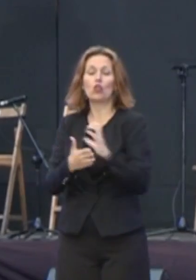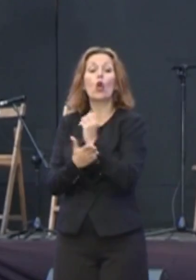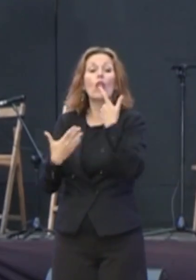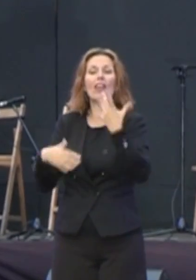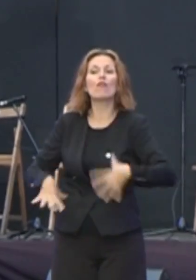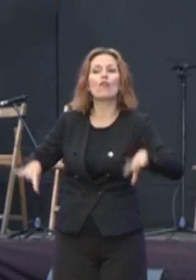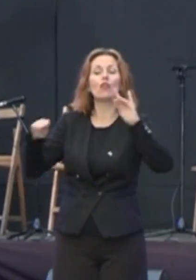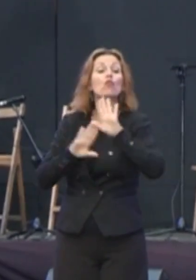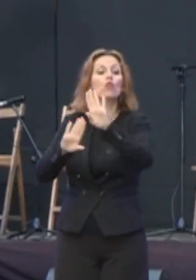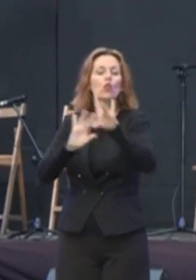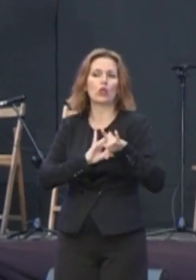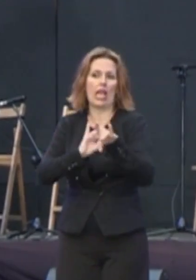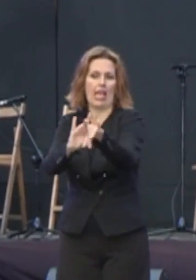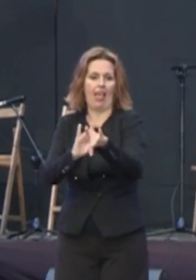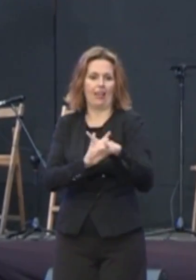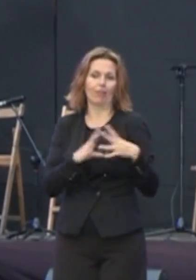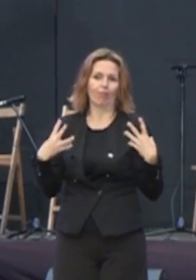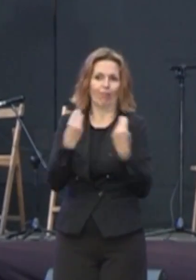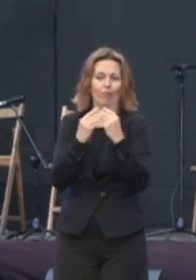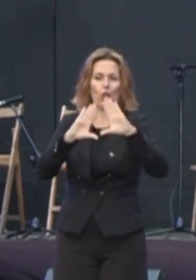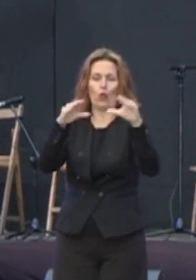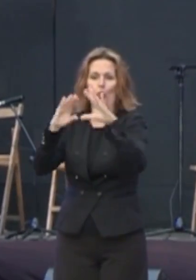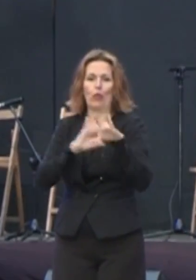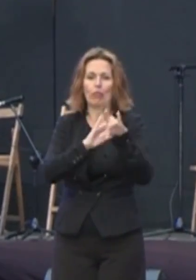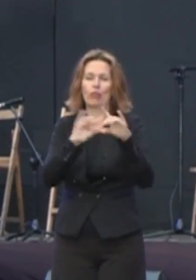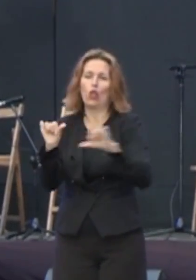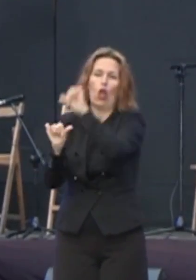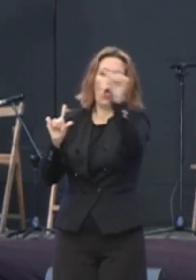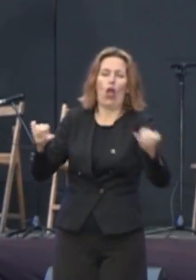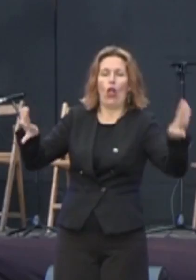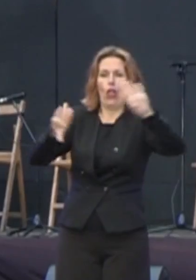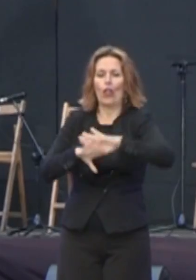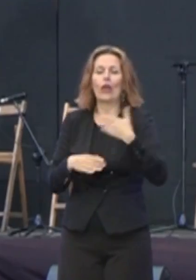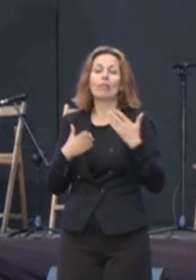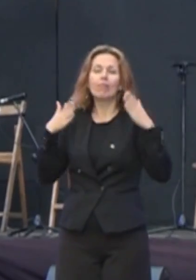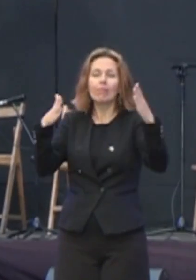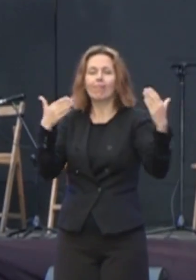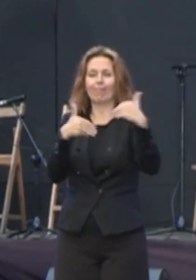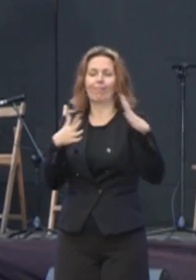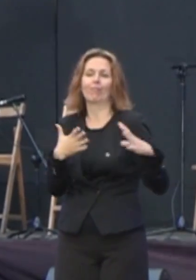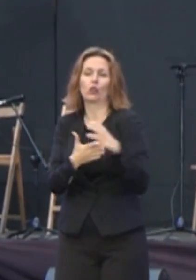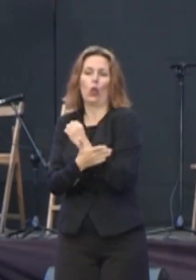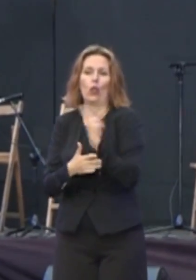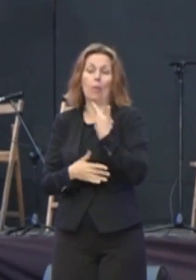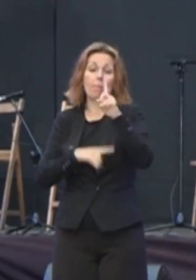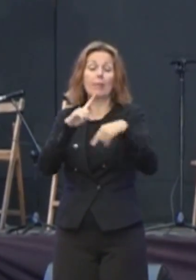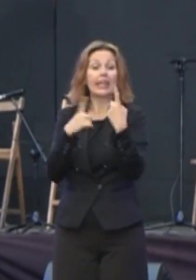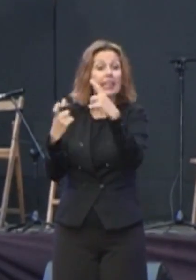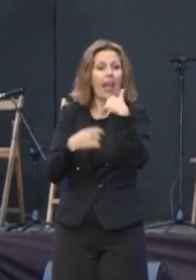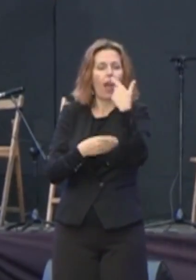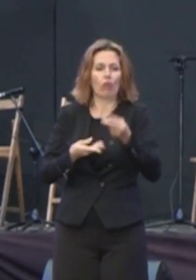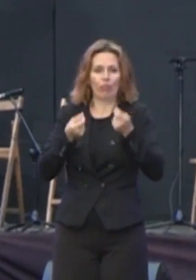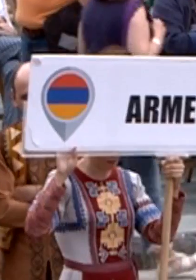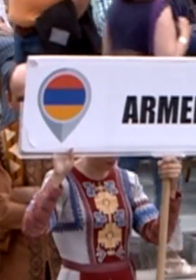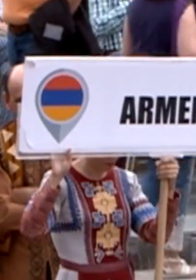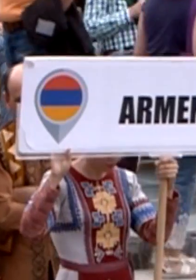burgalesas, son sus guías las que les están cuidando de la mañana a la noche, llevándoles, trayéndoles, atendiéndoles en todo lo que necesitan. Y